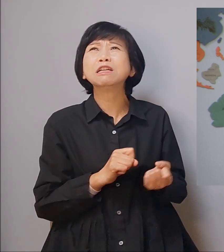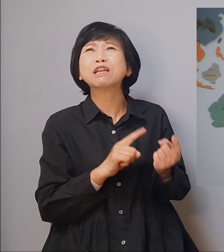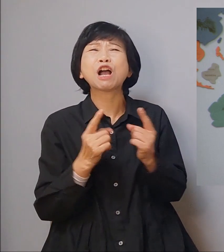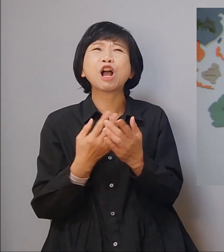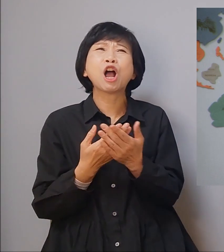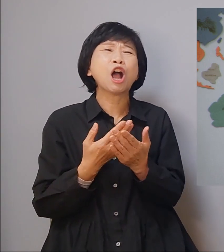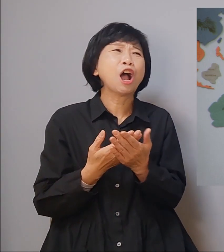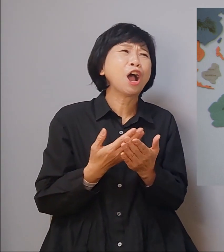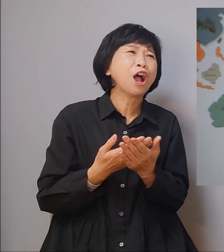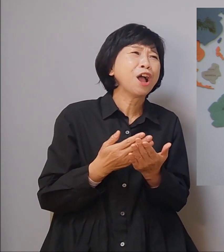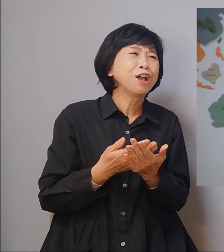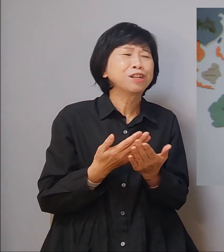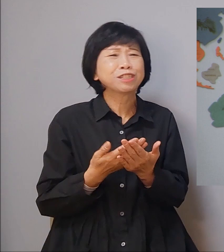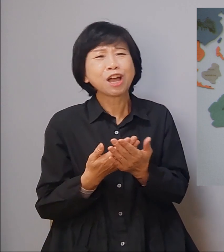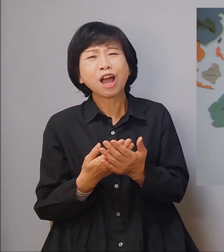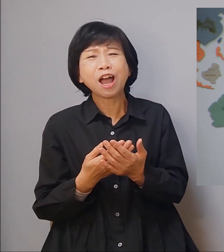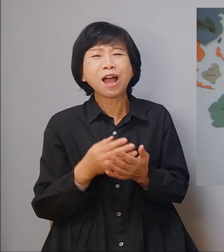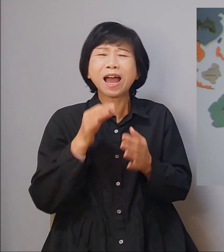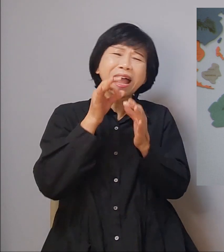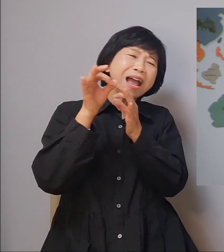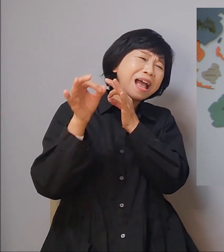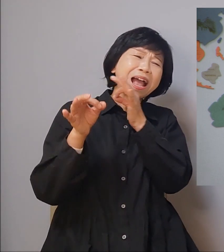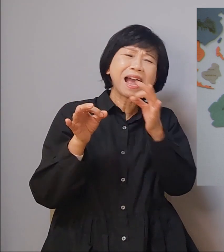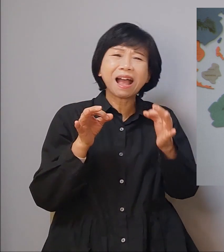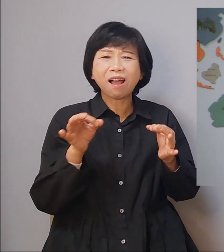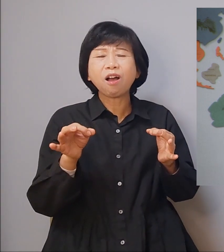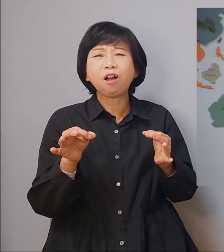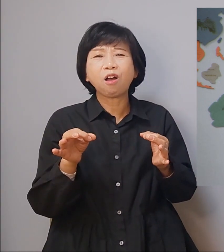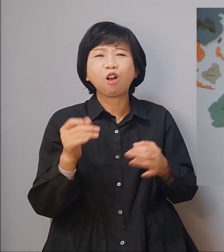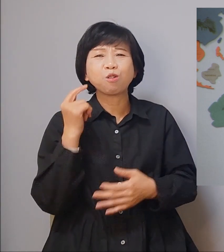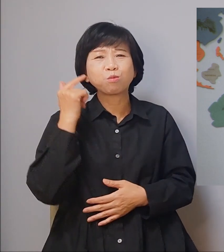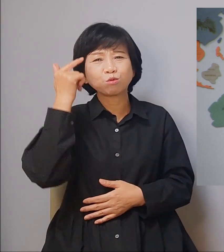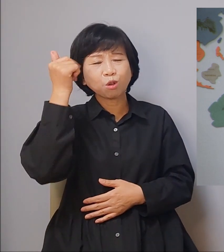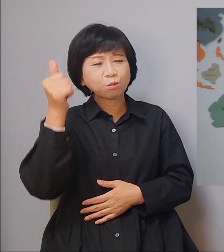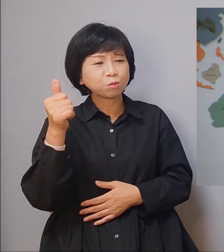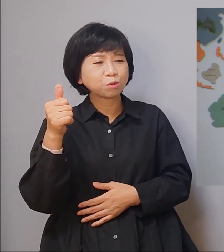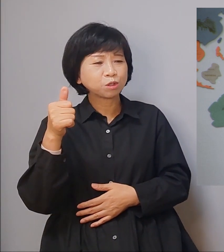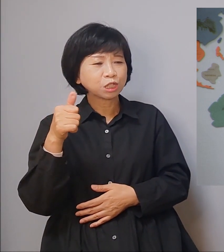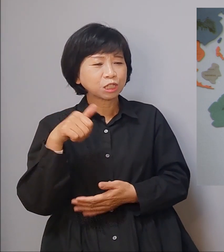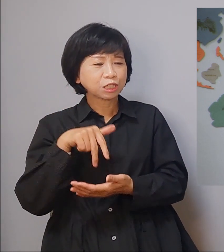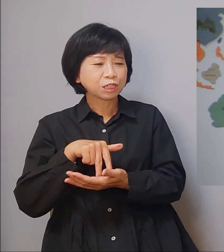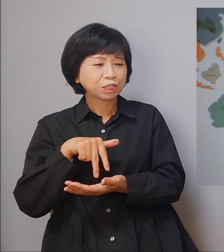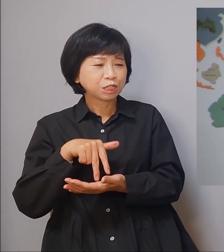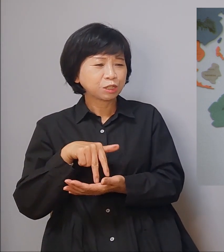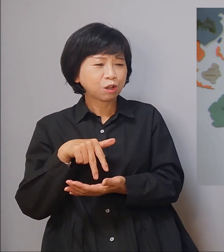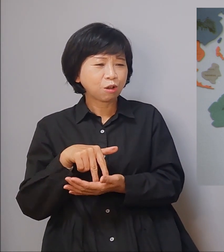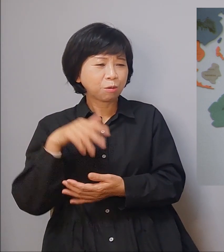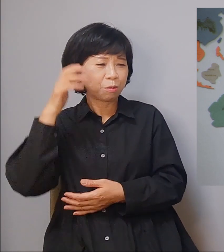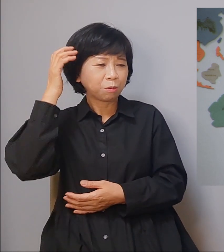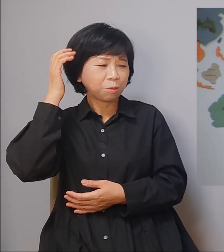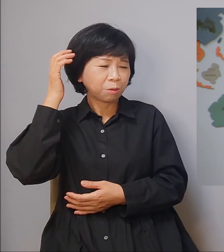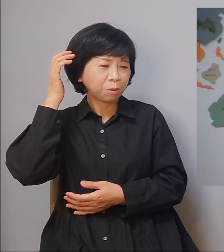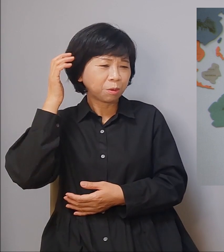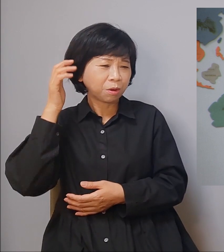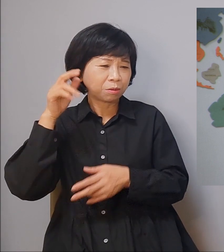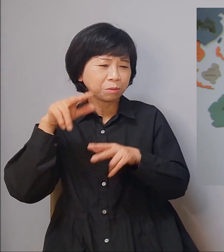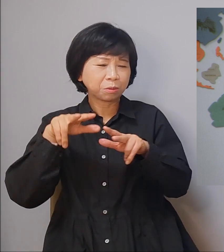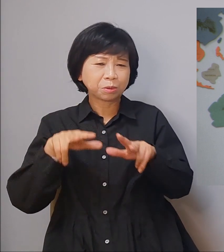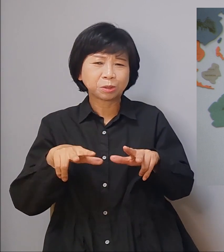그냥 난리가 났습니다. 우리 목사님들끼리도 우리도 심각하게 우리의 사명이 여기서 끝인가